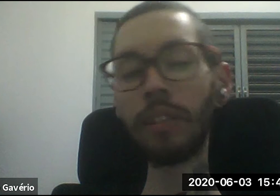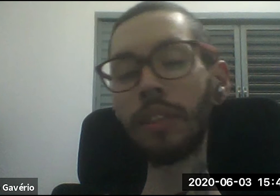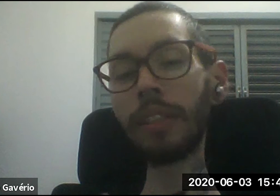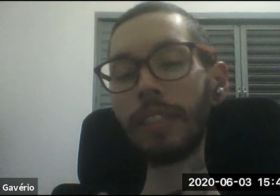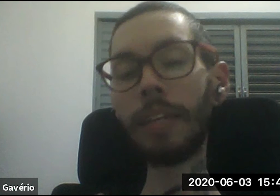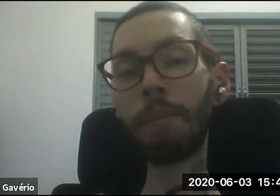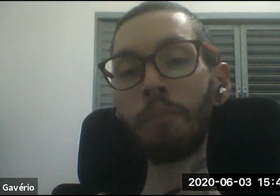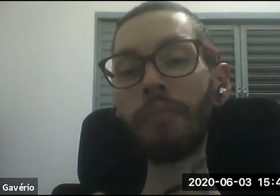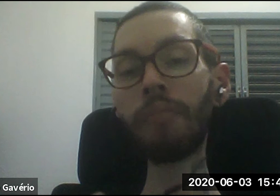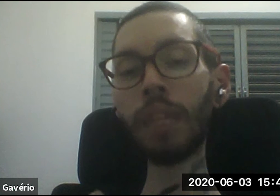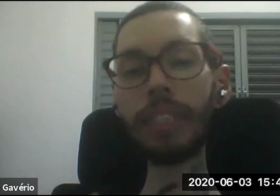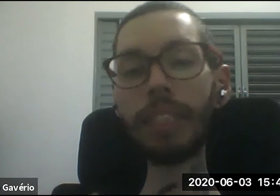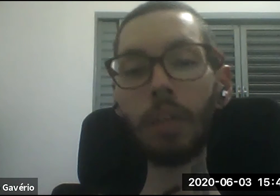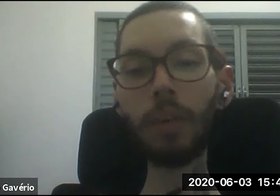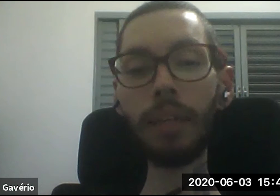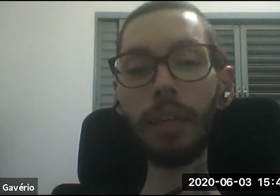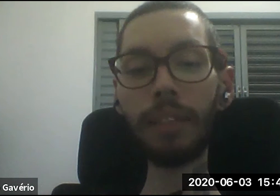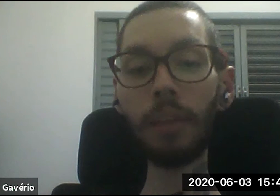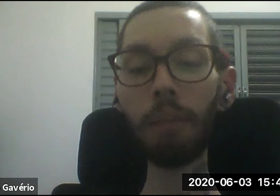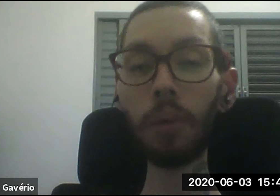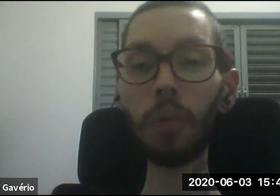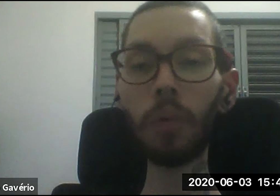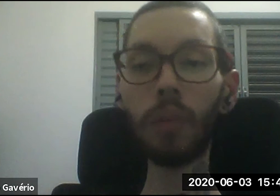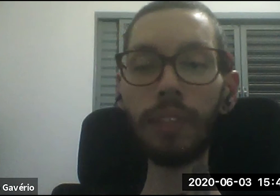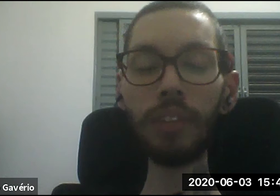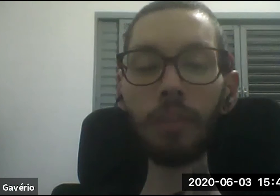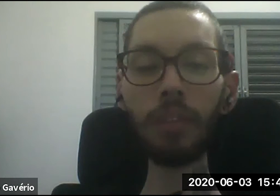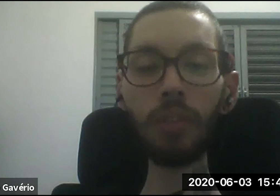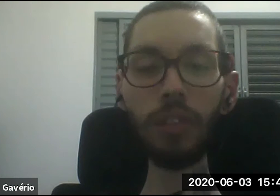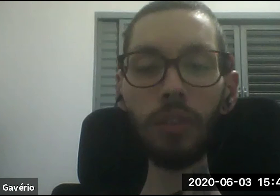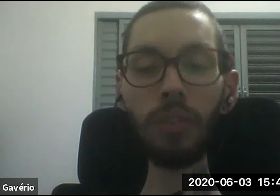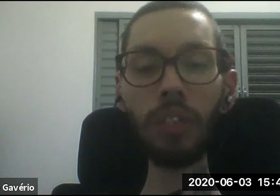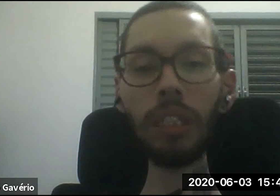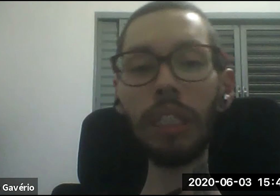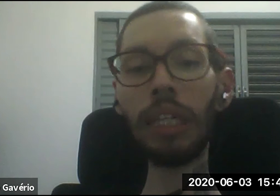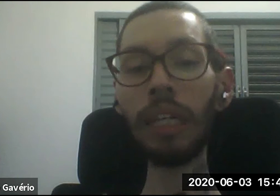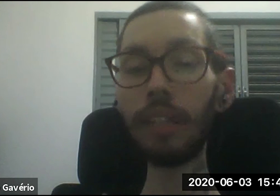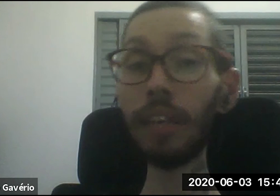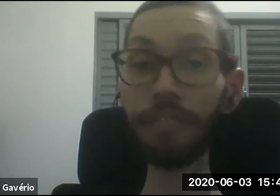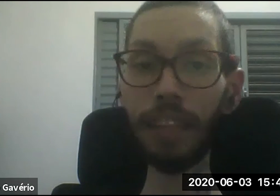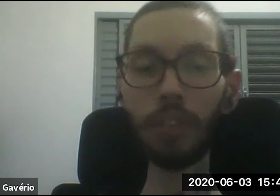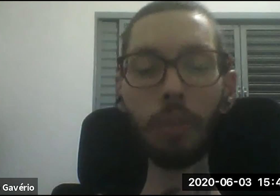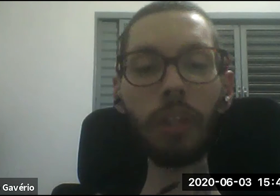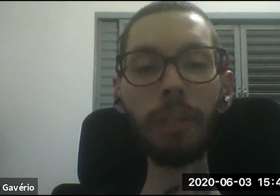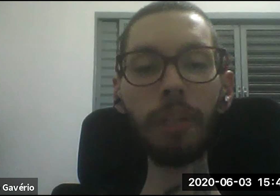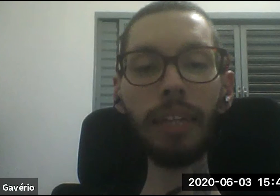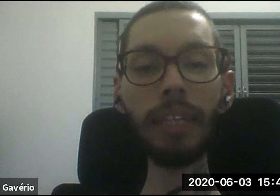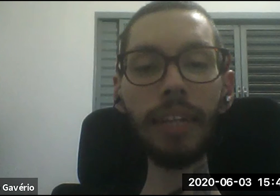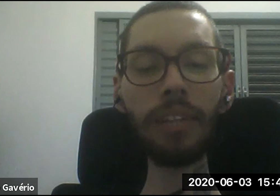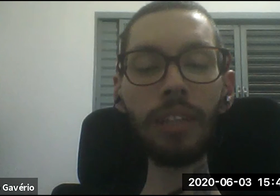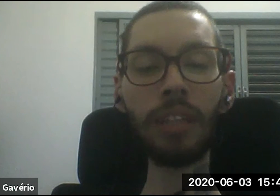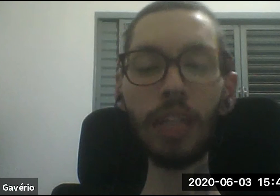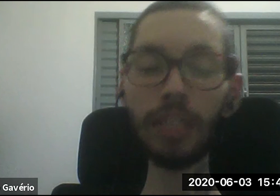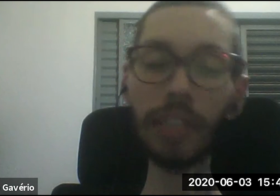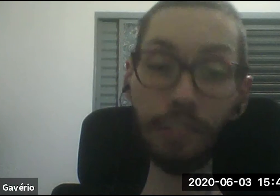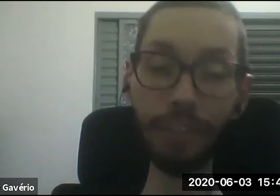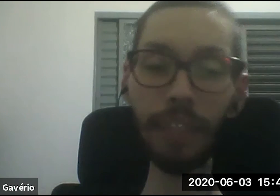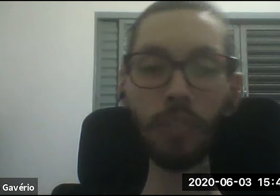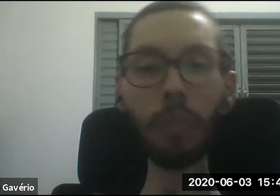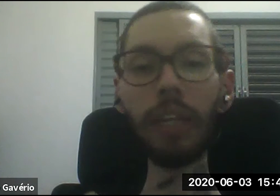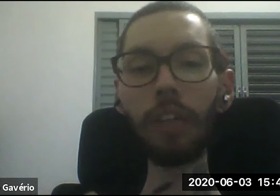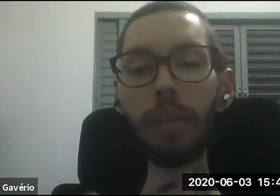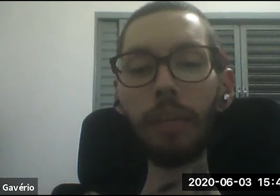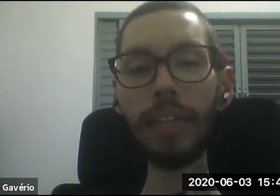tecnocrática, né? Então, é pensar um pouco essas dimensões onde que quem fala sobre normalidade e quem